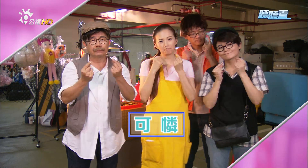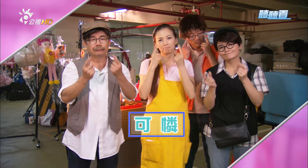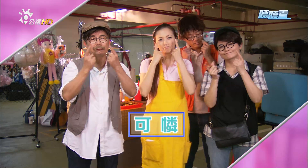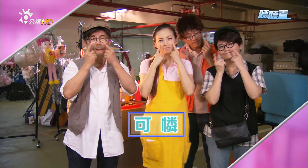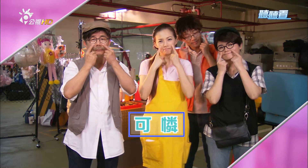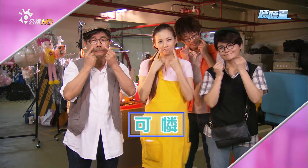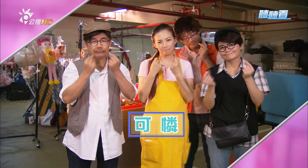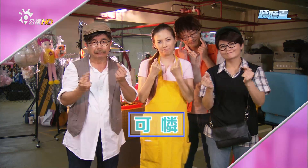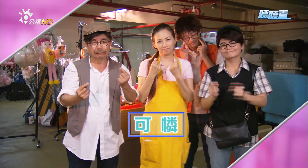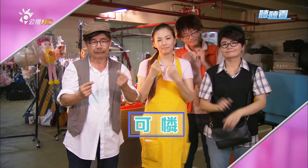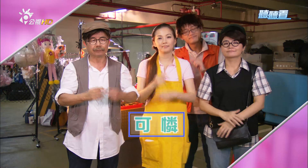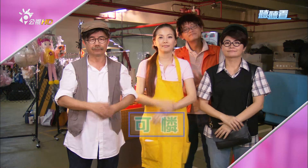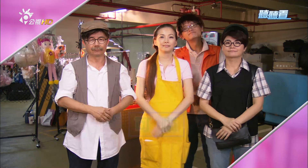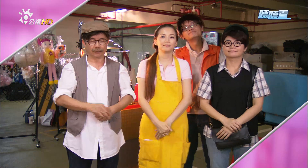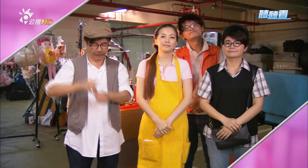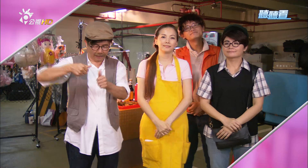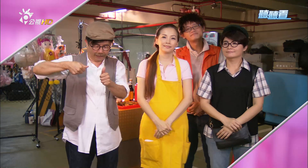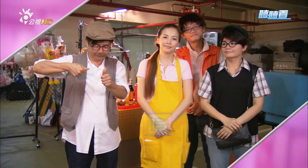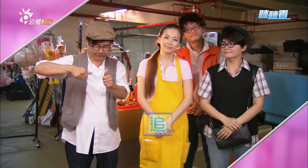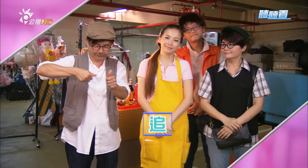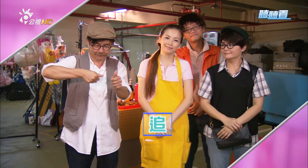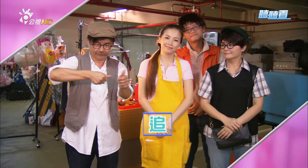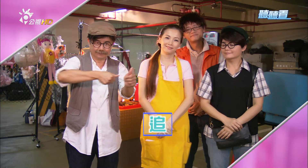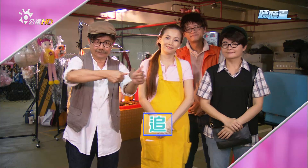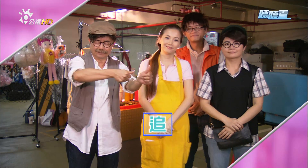可怜， 追，